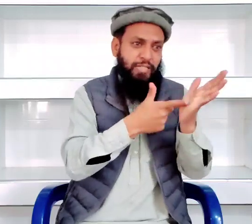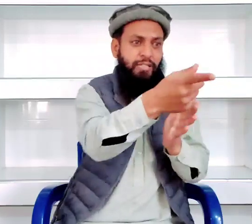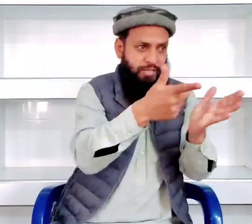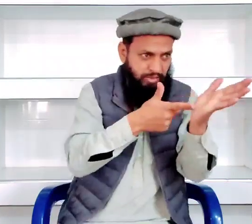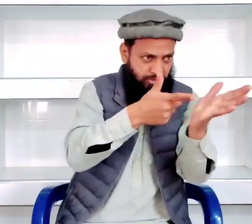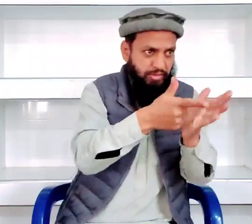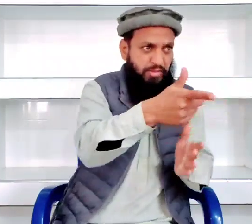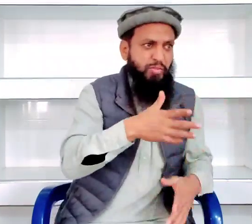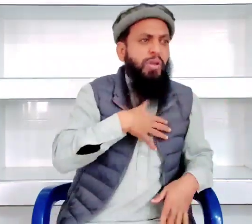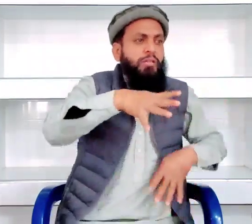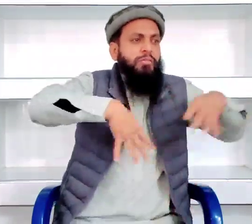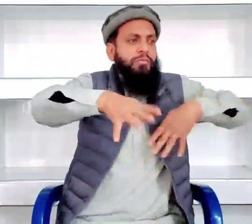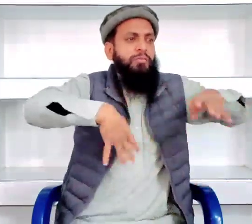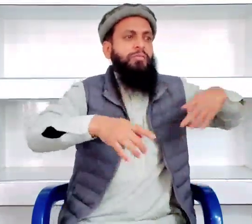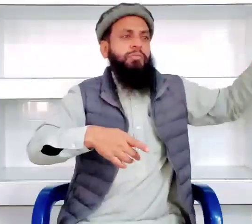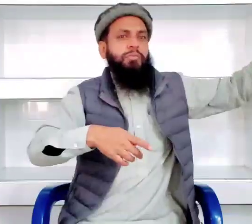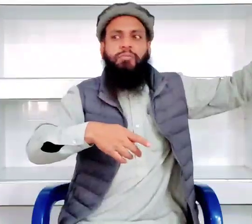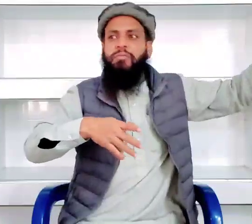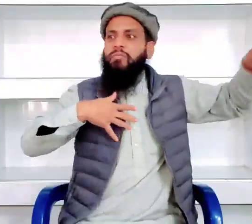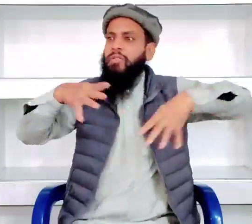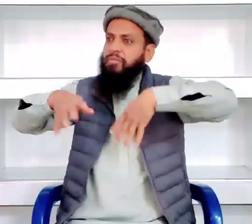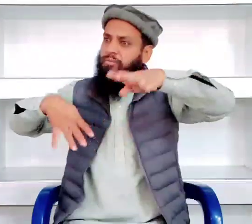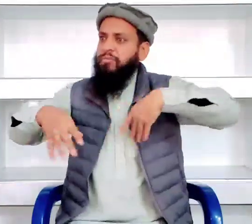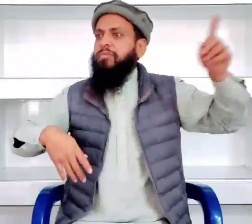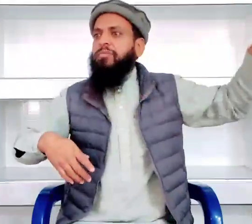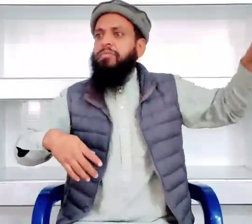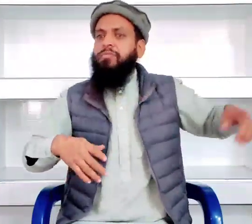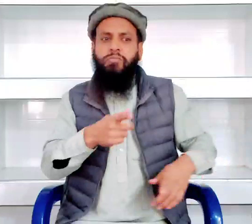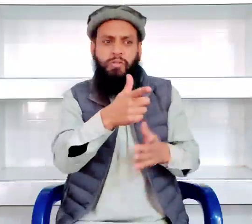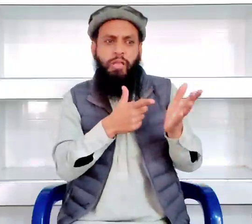شہری آدمی دیہاتی آدمی کا سودا نہ بیچے